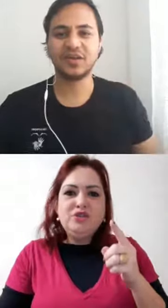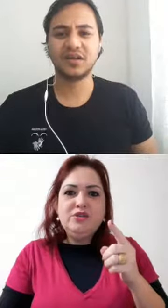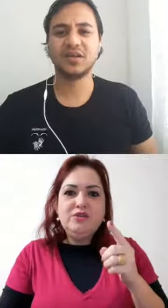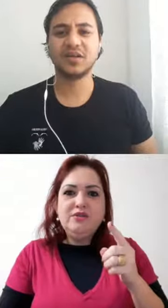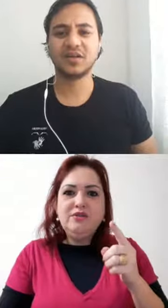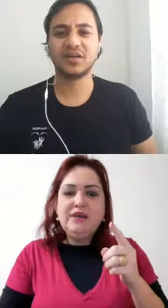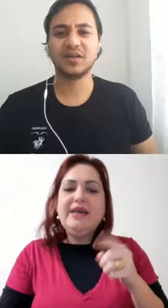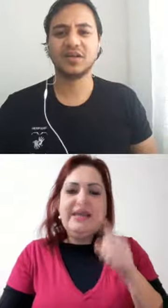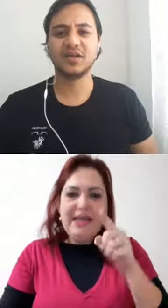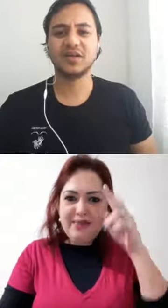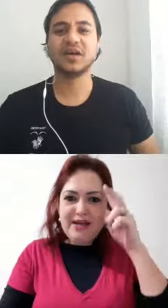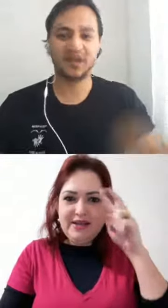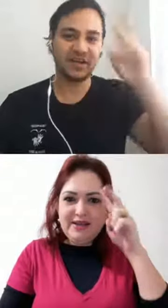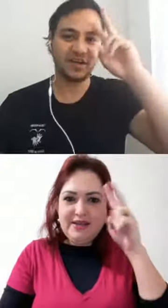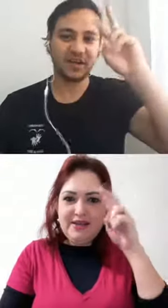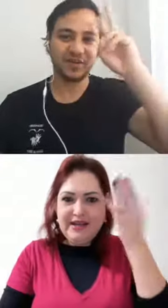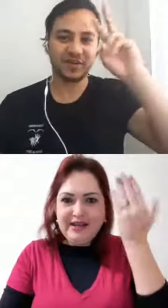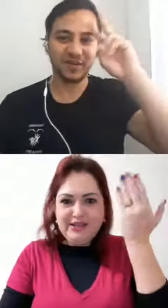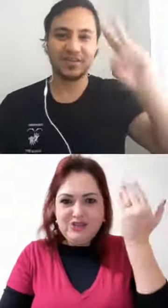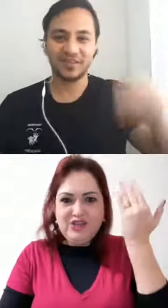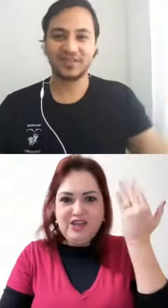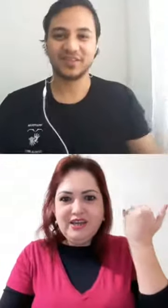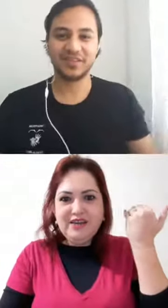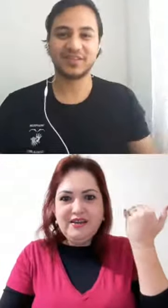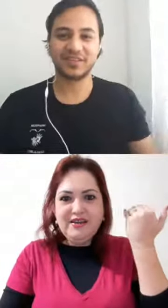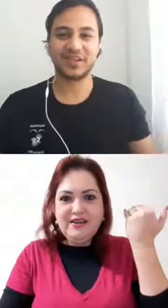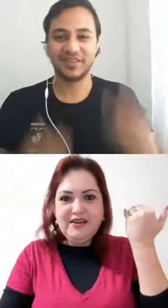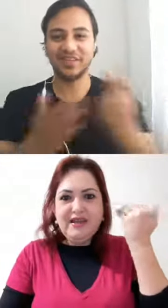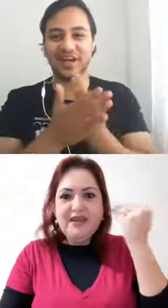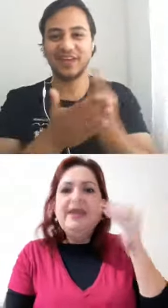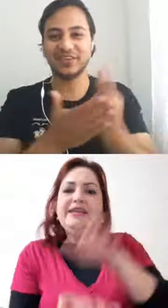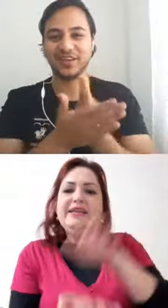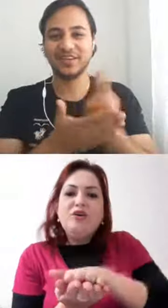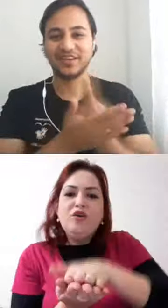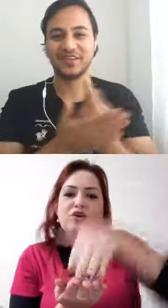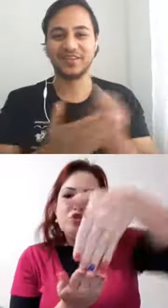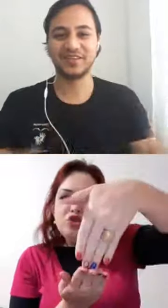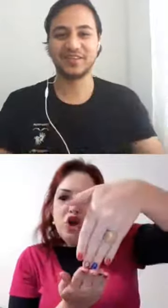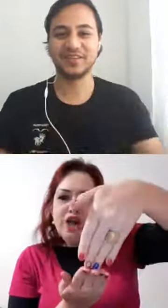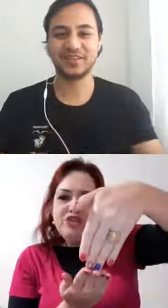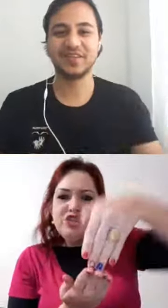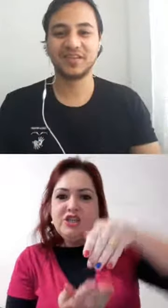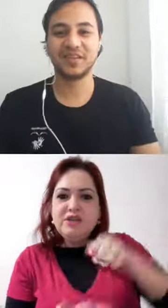Note. Lembra Aham, lembro. aquele dia? Tava dando errado, né? Então,